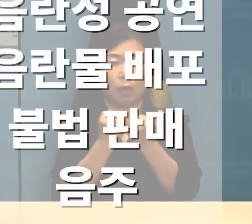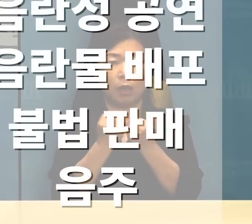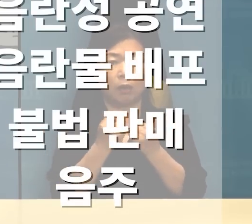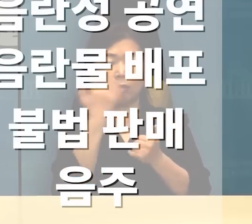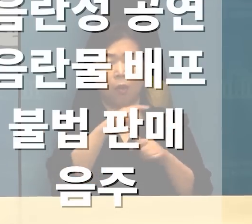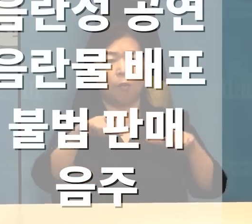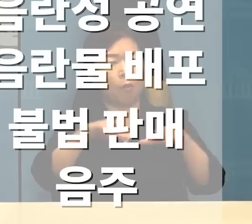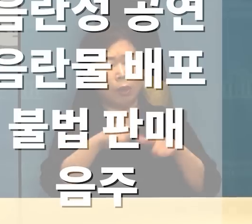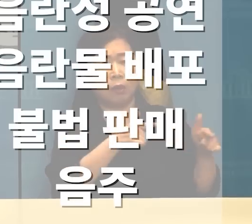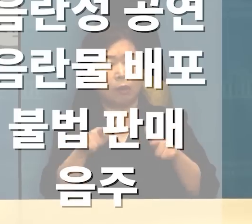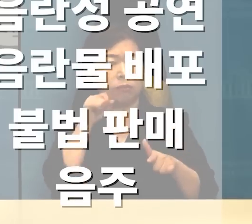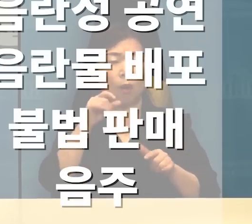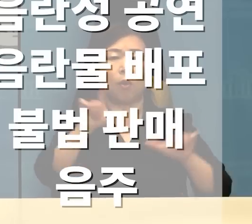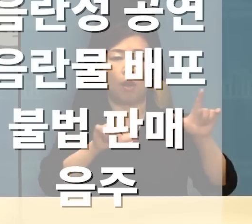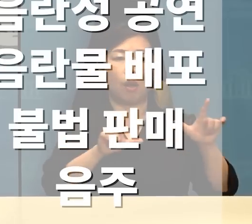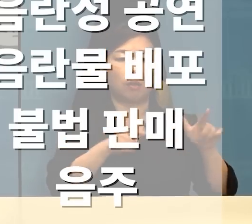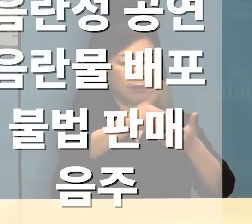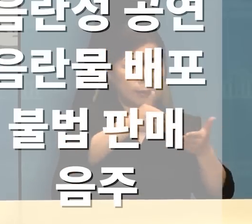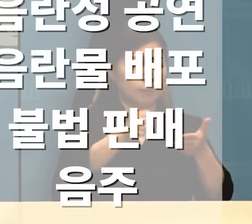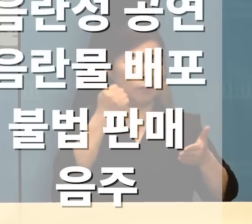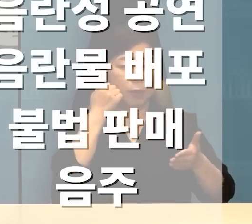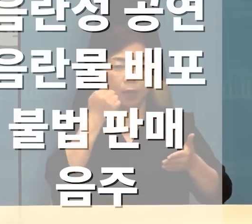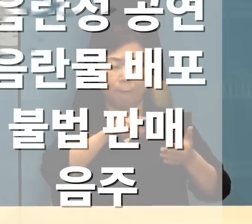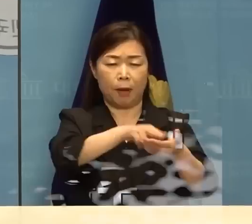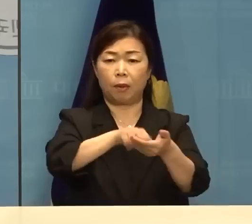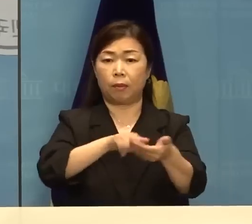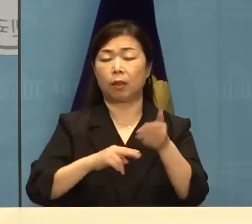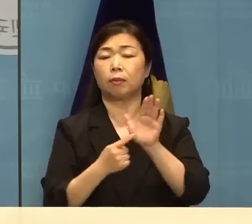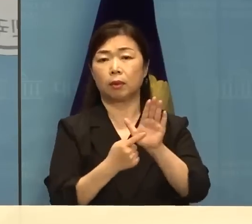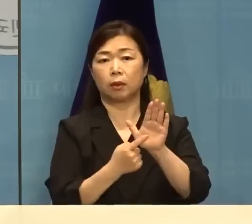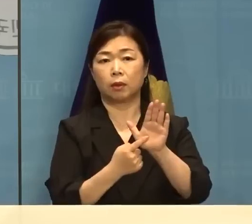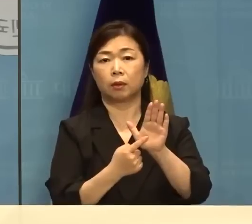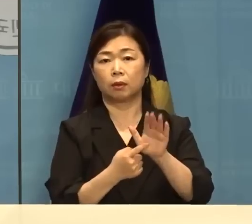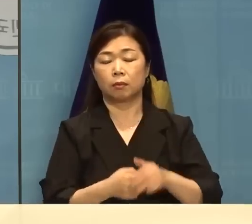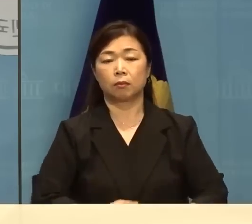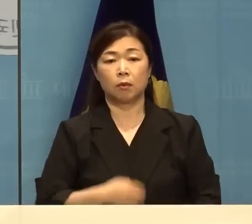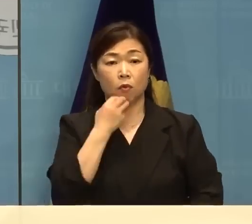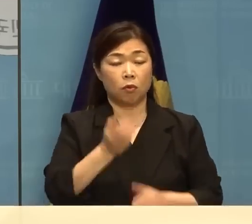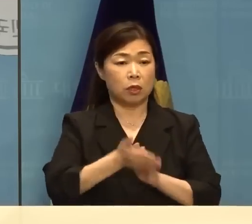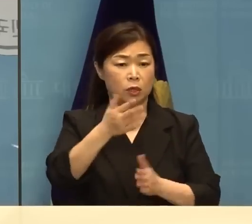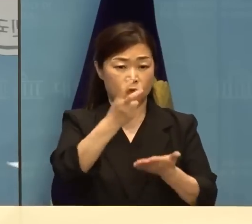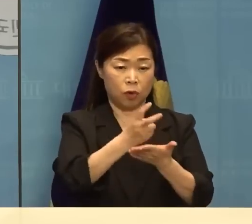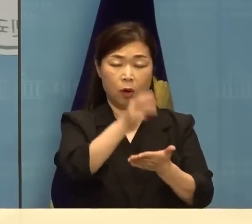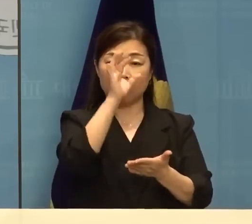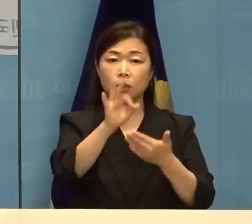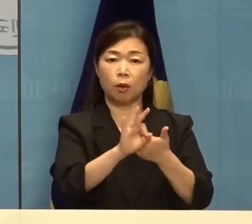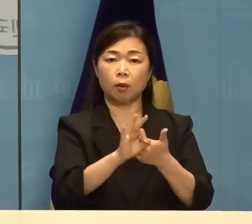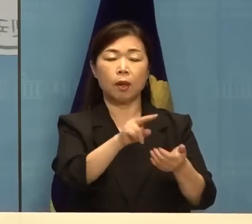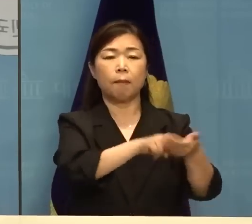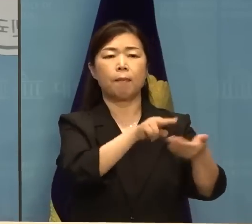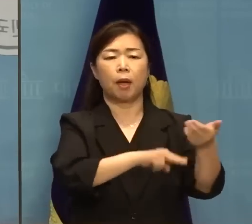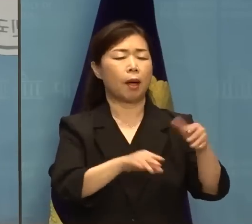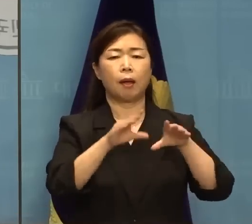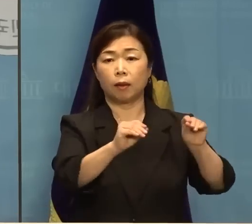그 그림은 물론이고 쿠키, 과자를 만들어서 판매를 한 겁니다. 서울시 규정에 의하면 판매